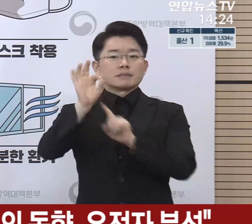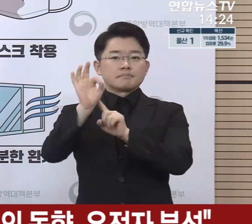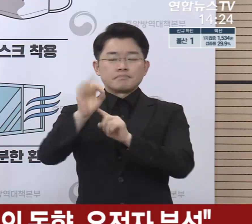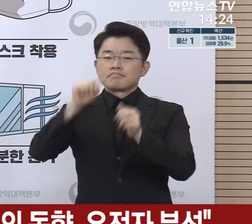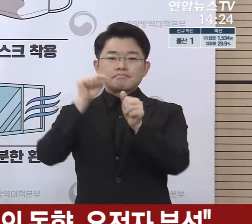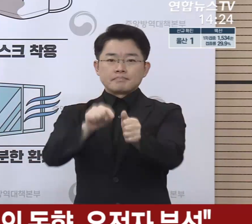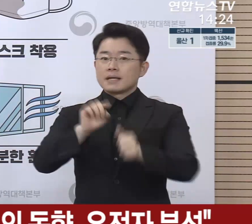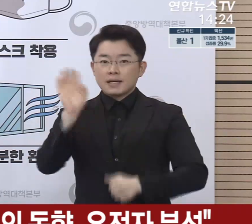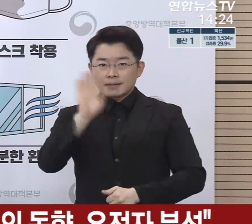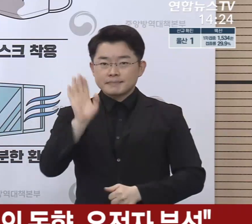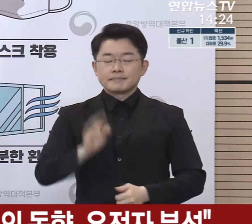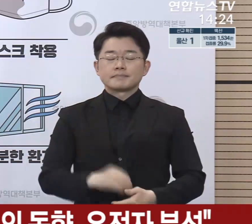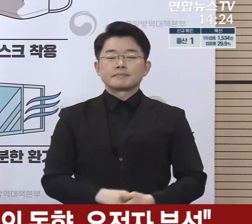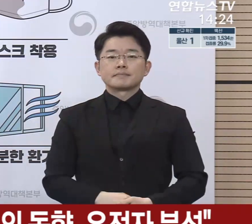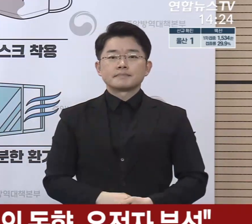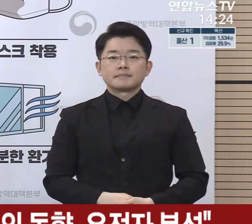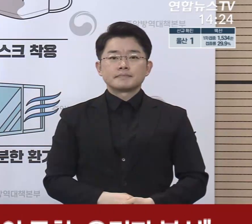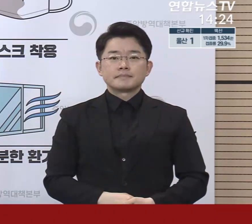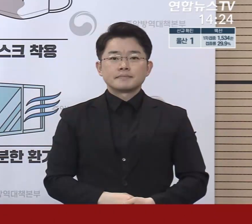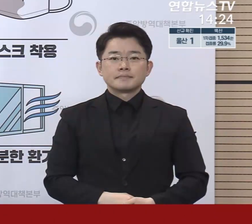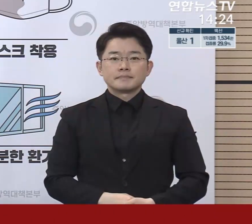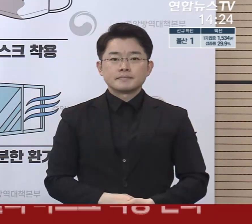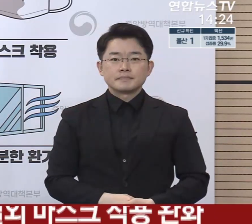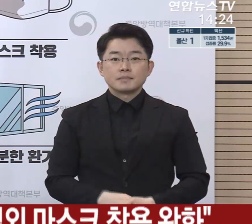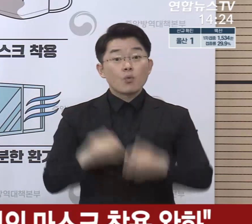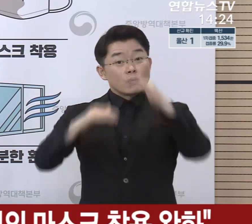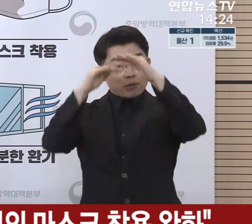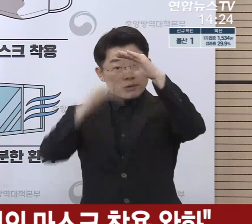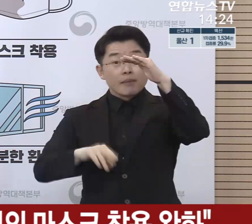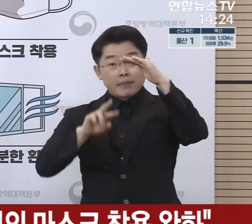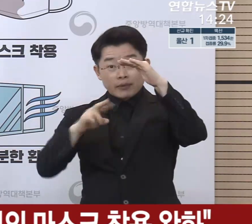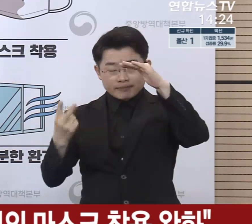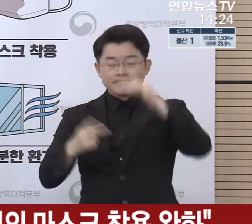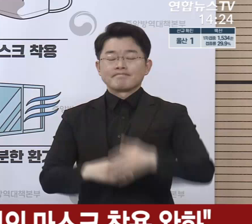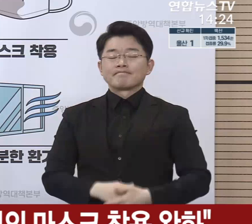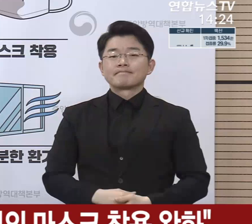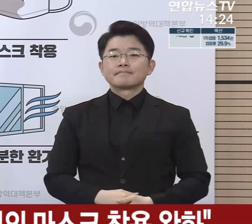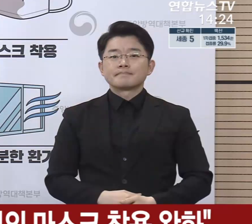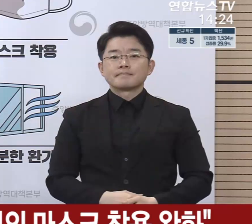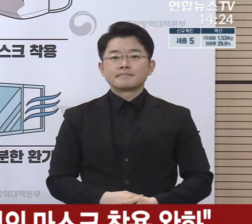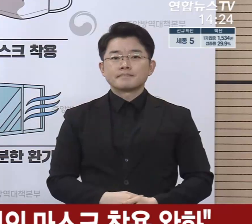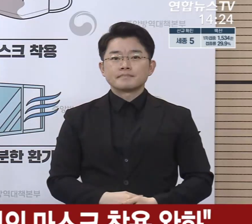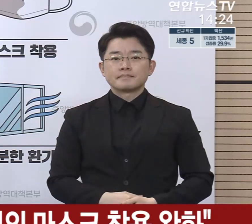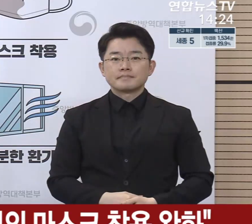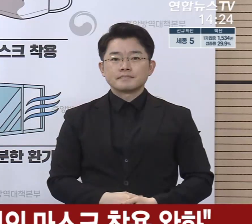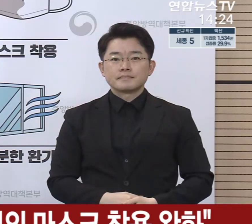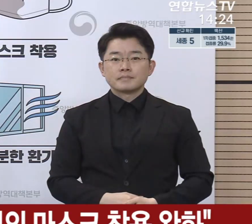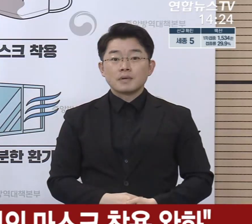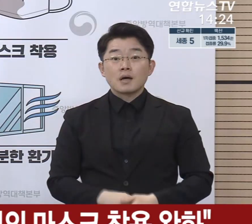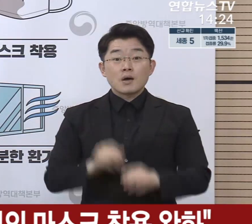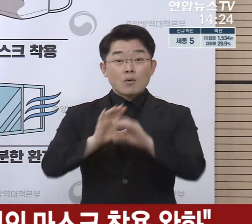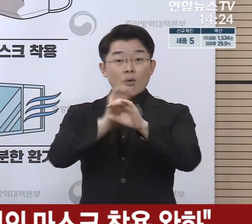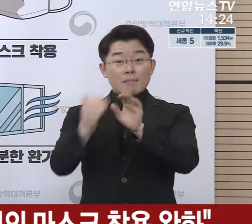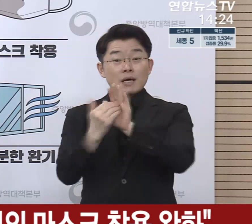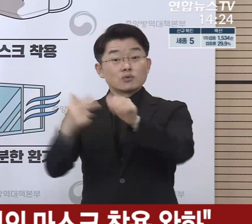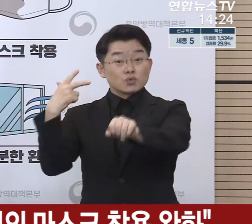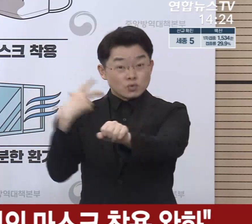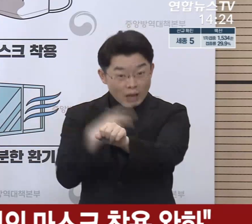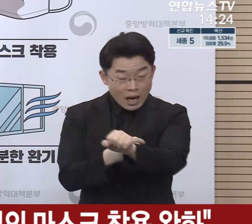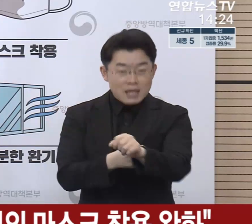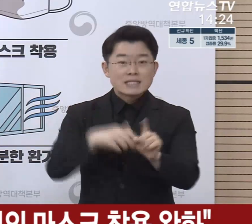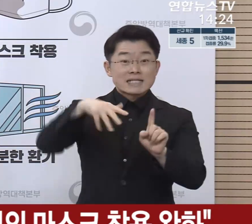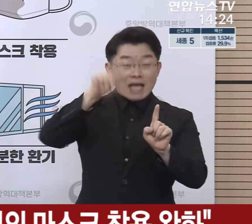부과 대상에 포함되지 않는다는 내용이 변경되었습니다. 한 번 이상 코로나19 예방접종을